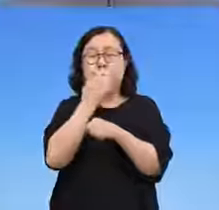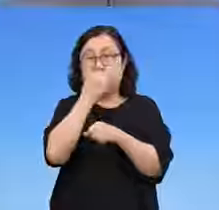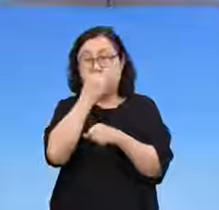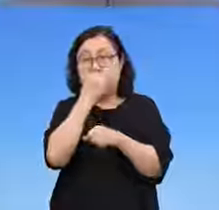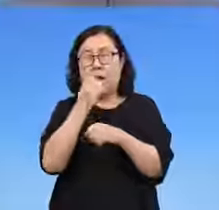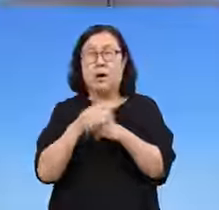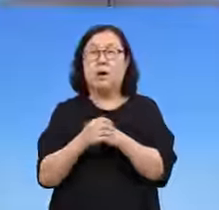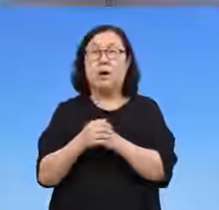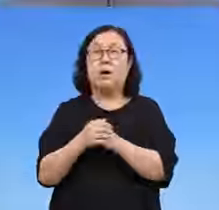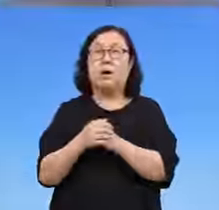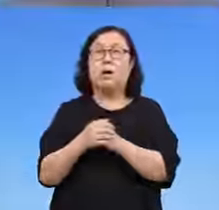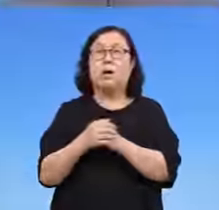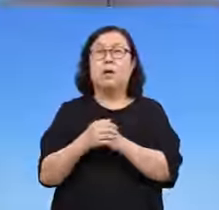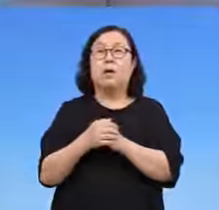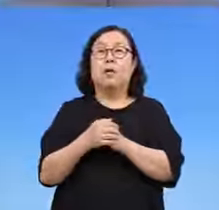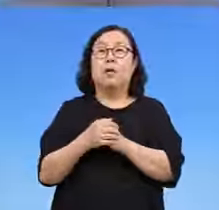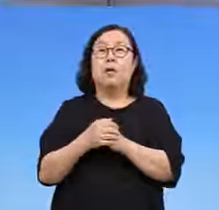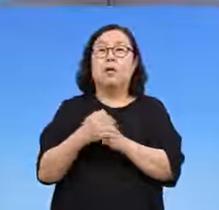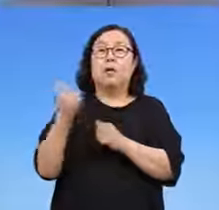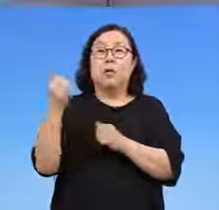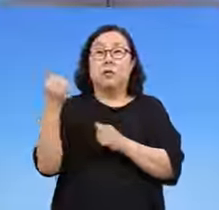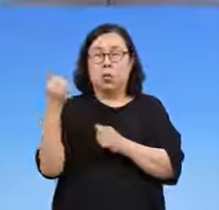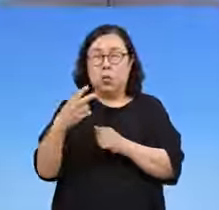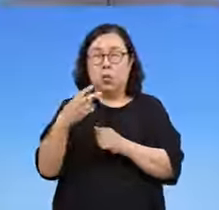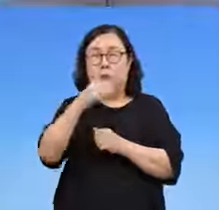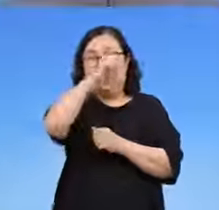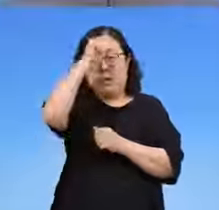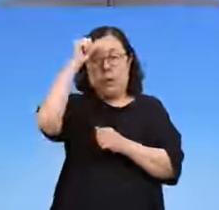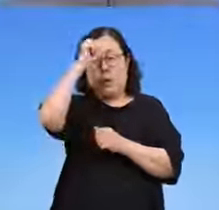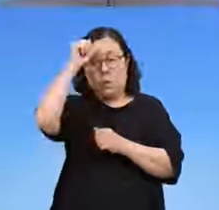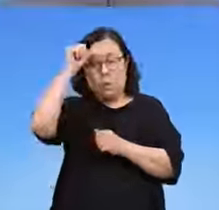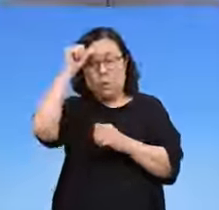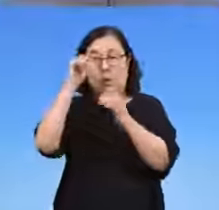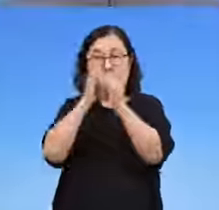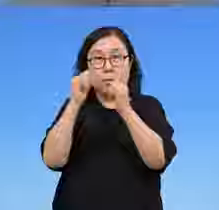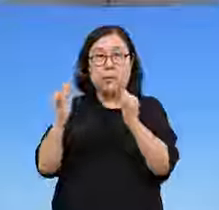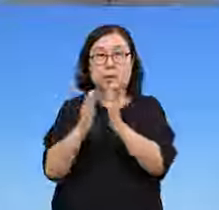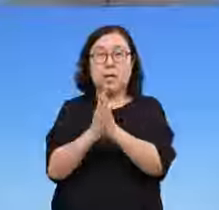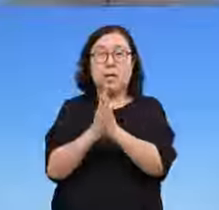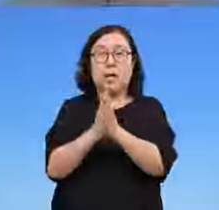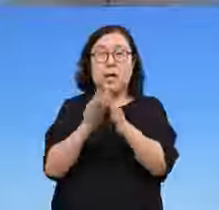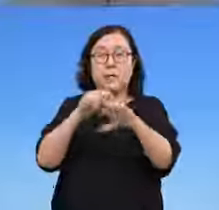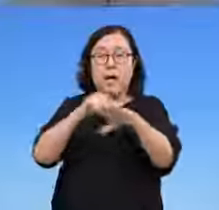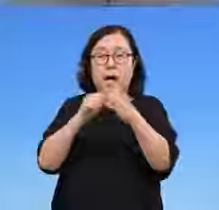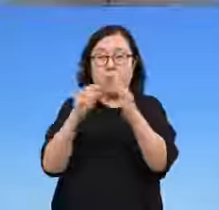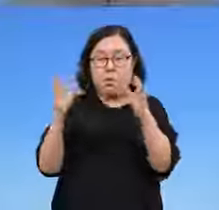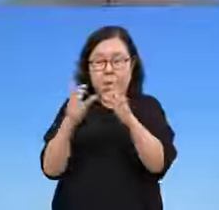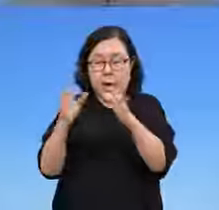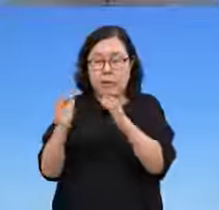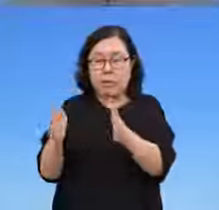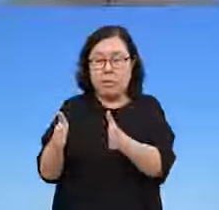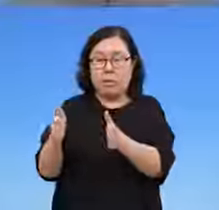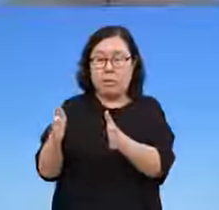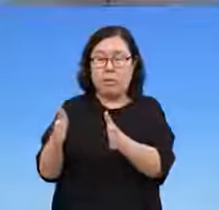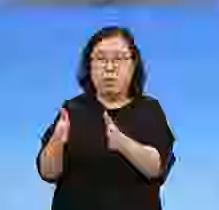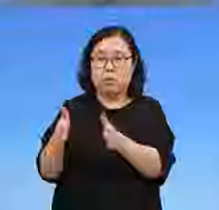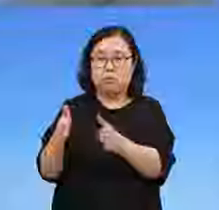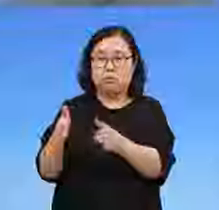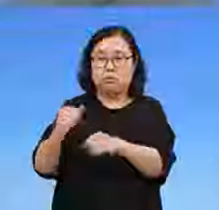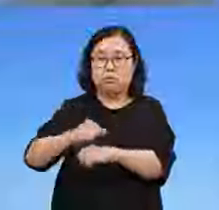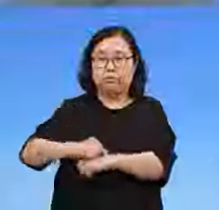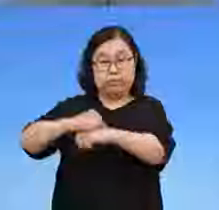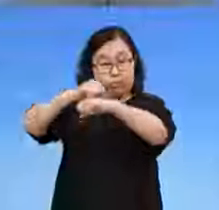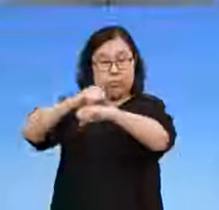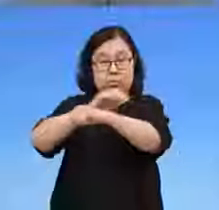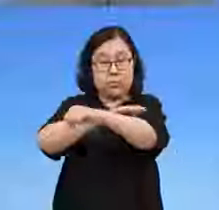이건 제가 할 수 있습니다. 그리고 이제 우리 장로님들이 합심해가지고 지금 건물이 잘 올라가고 있는데요,